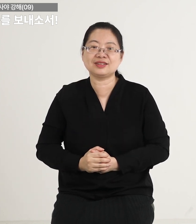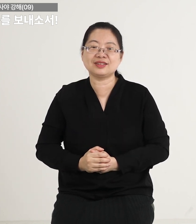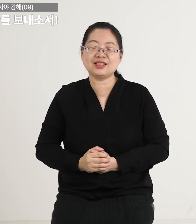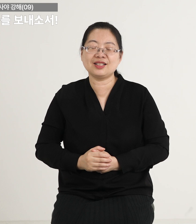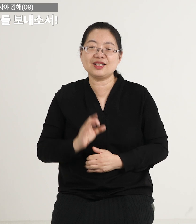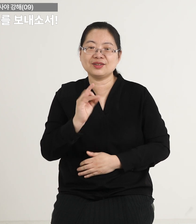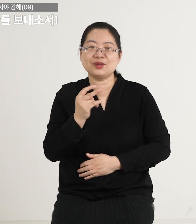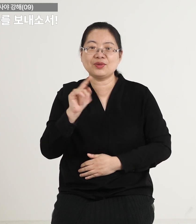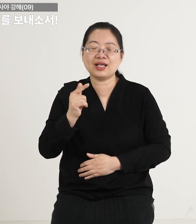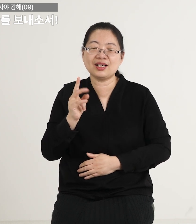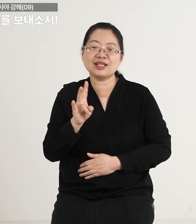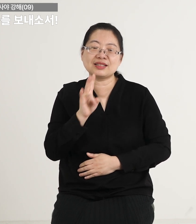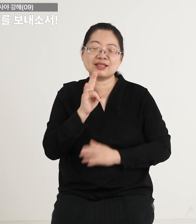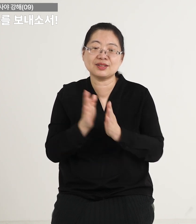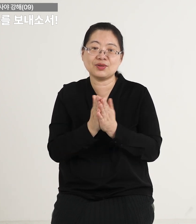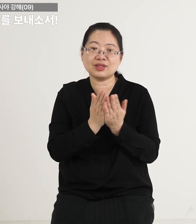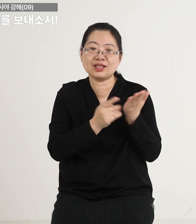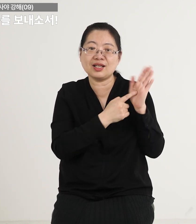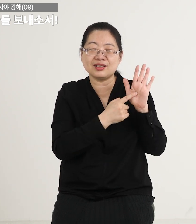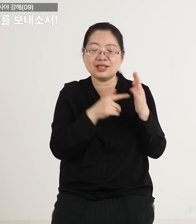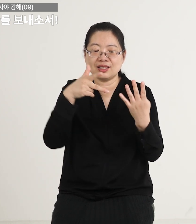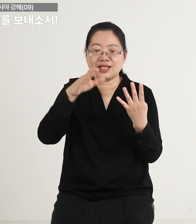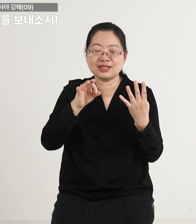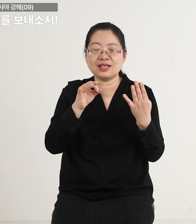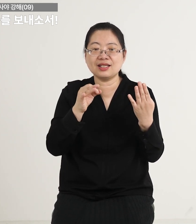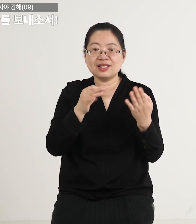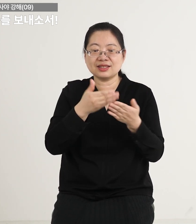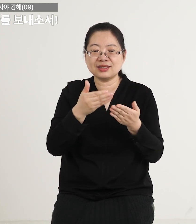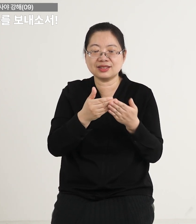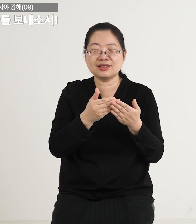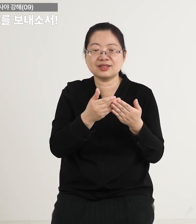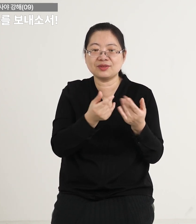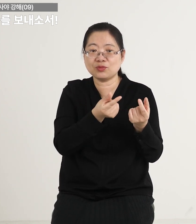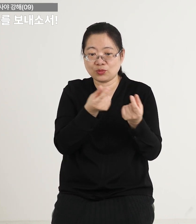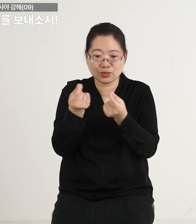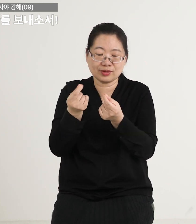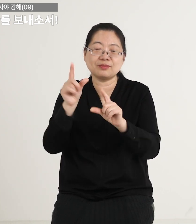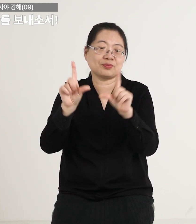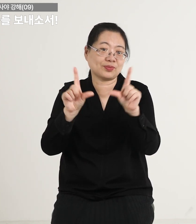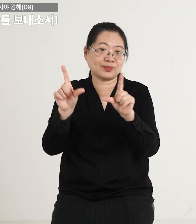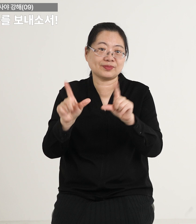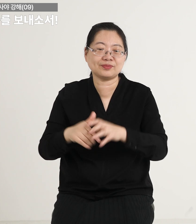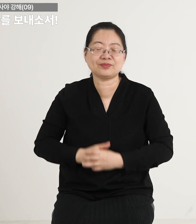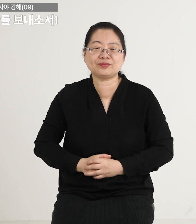이것은 요한계시록에 나오는 4장의 그림과 너무나 일치하는 그림이에요.